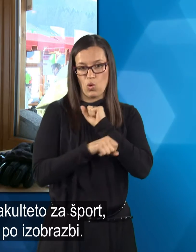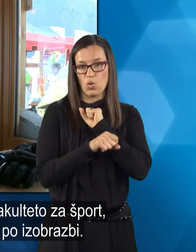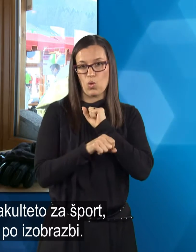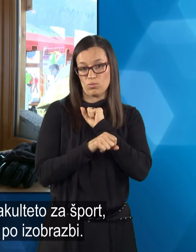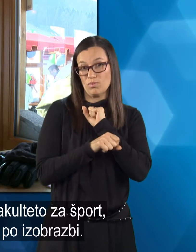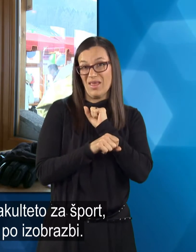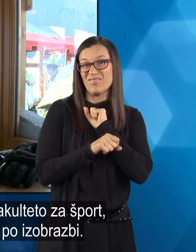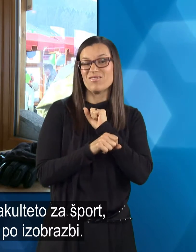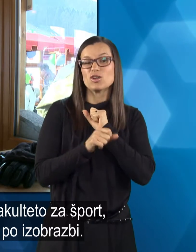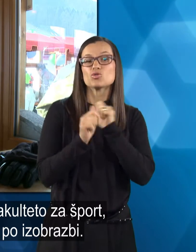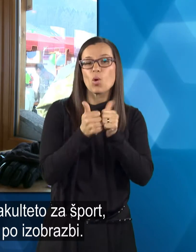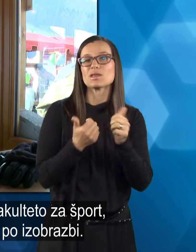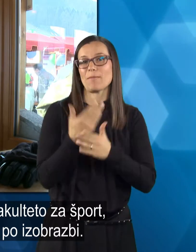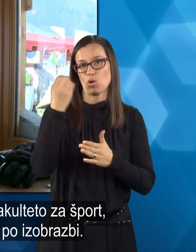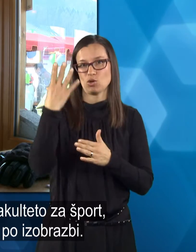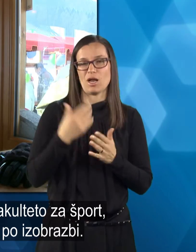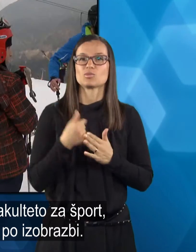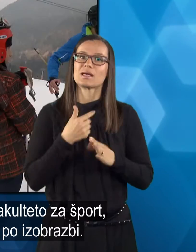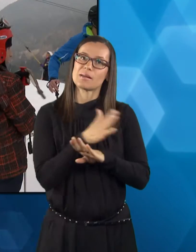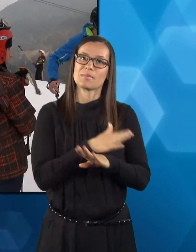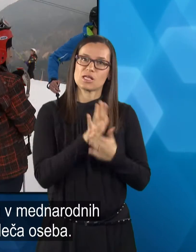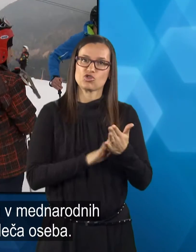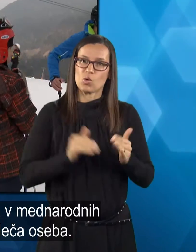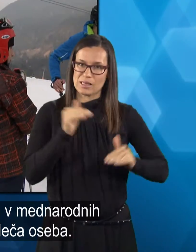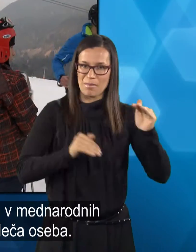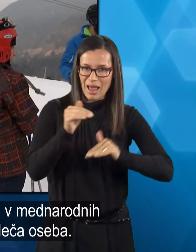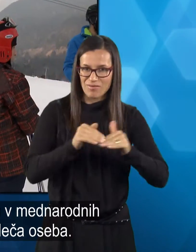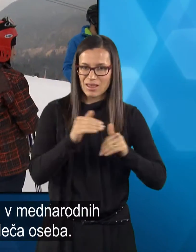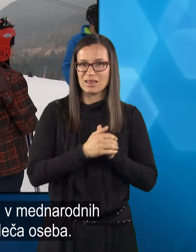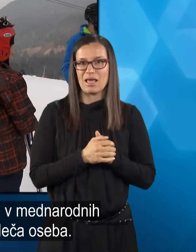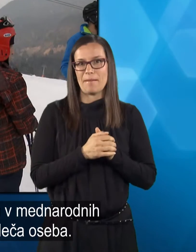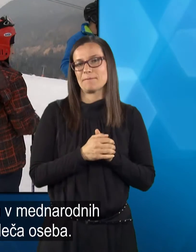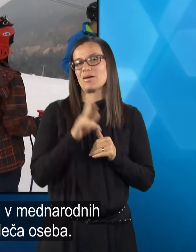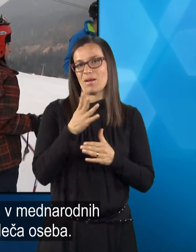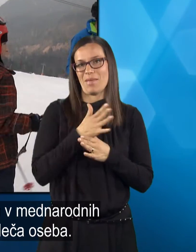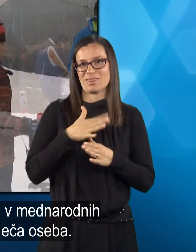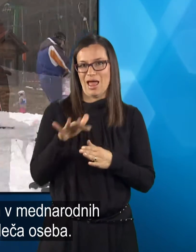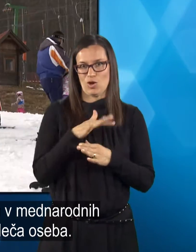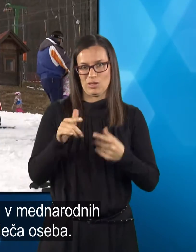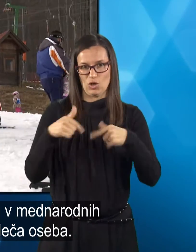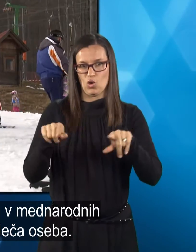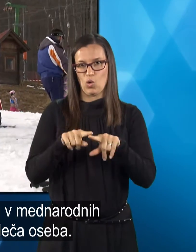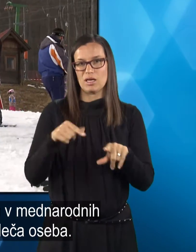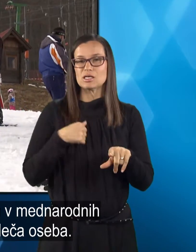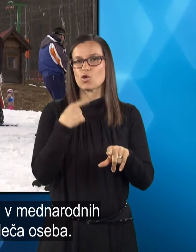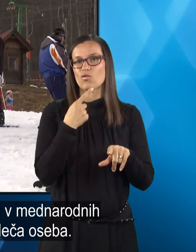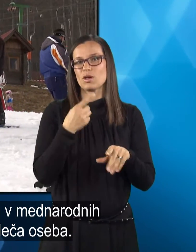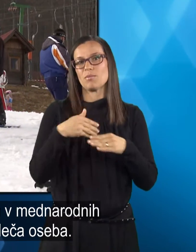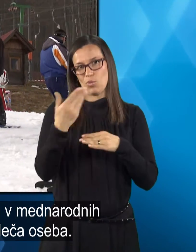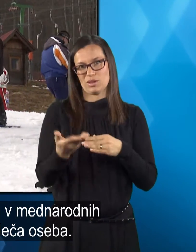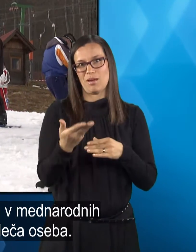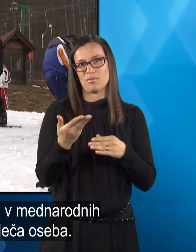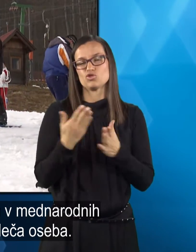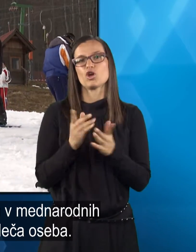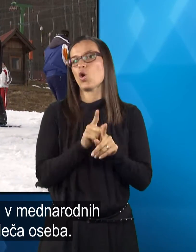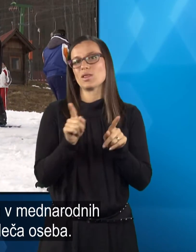izobrazbi. Začel sem s plavanjem v mednarodnih krogih, se pravi, govorim že kot